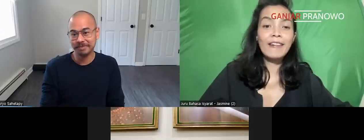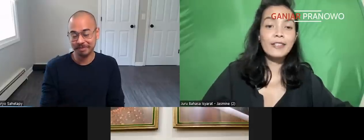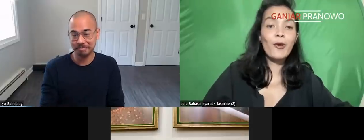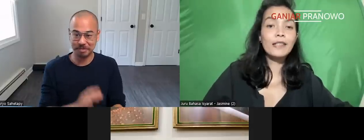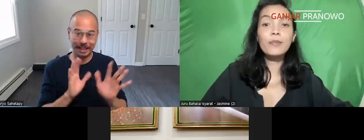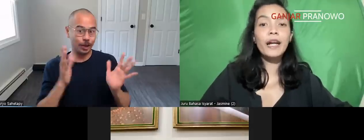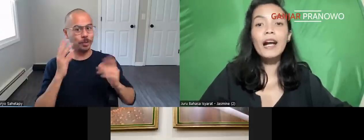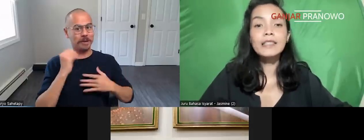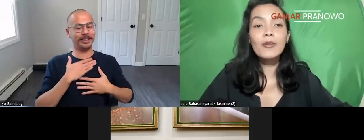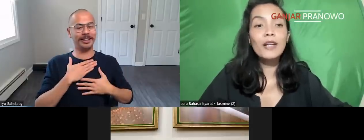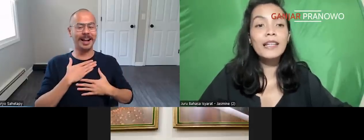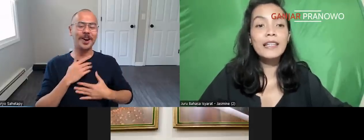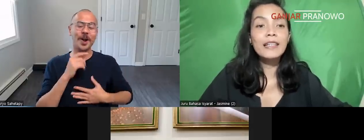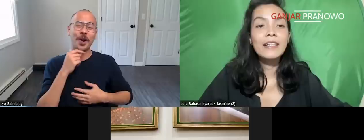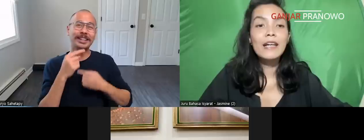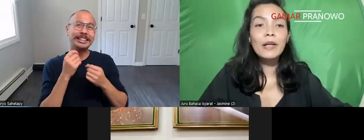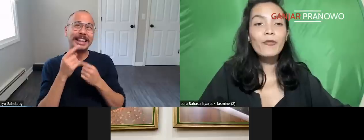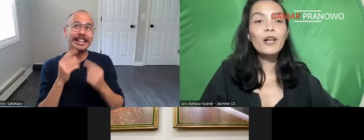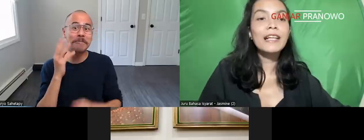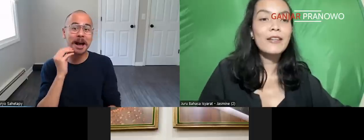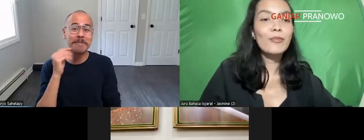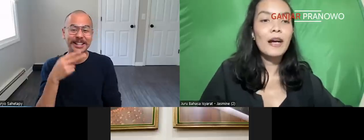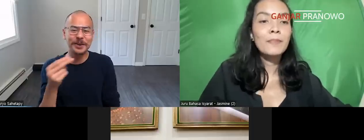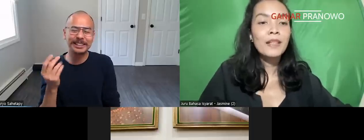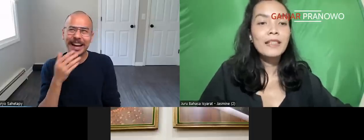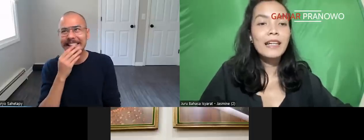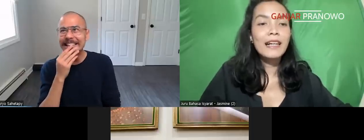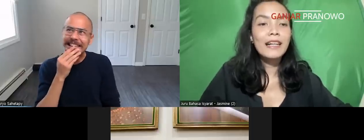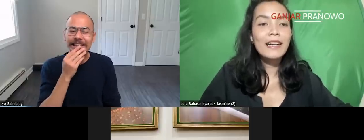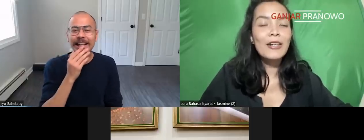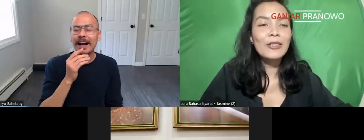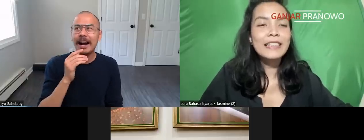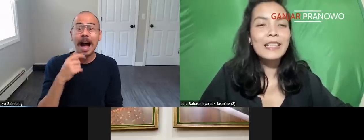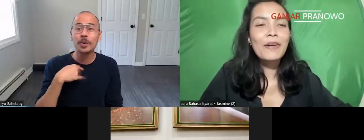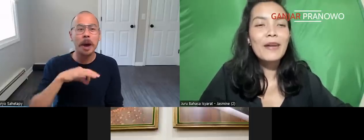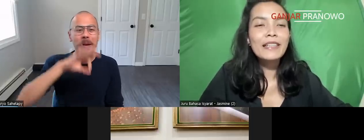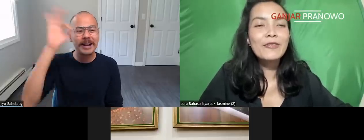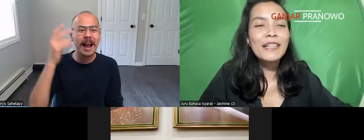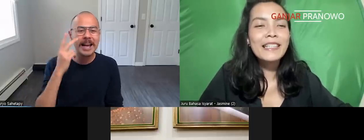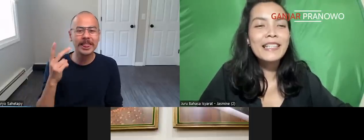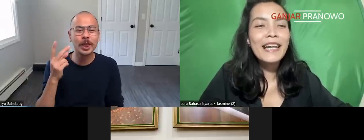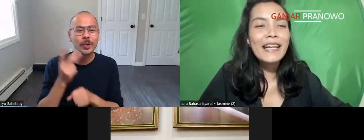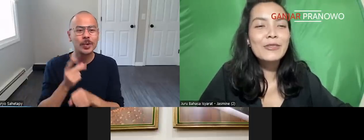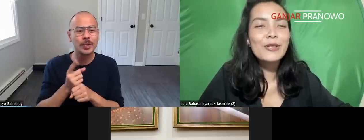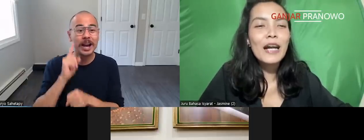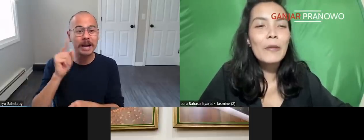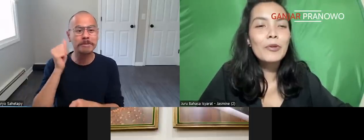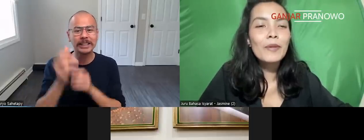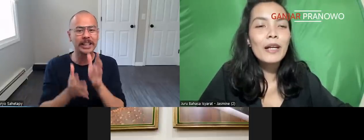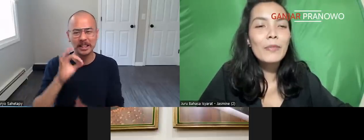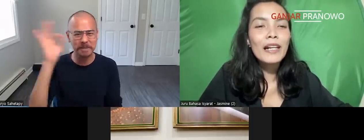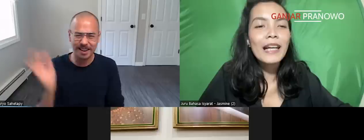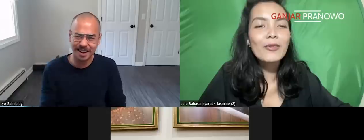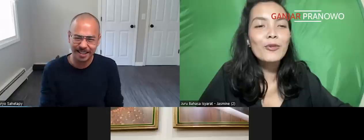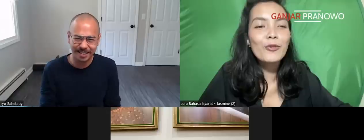saya yang ada di sekolah jadi mereka enggak canggung lagi enggak pek woh lagi gitu Pak Nah Eh kalau cerita pengalaman di Indonesia jujur Enggak belum